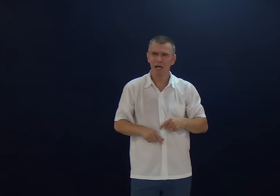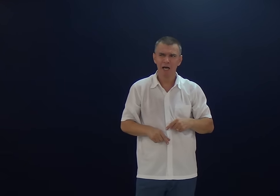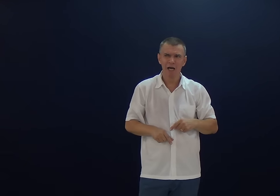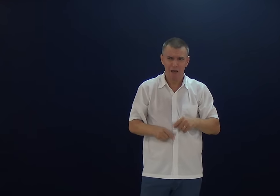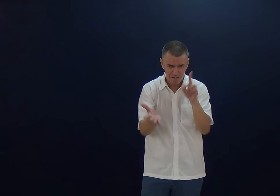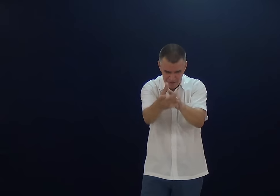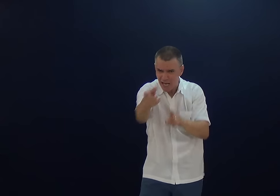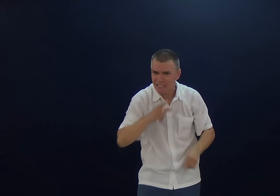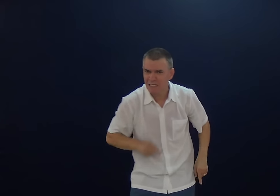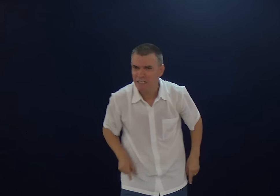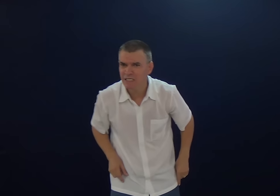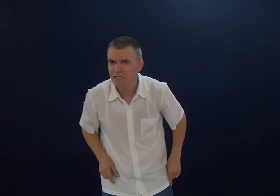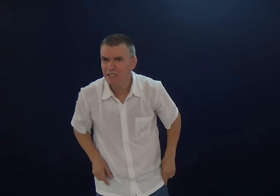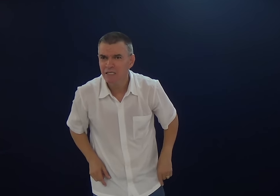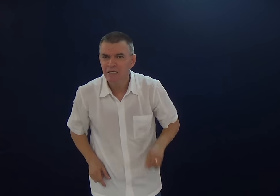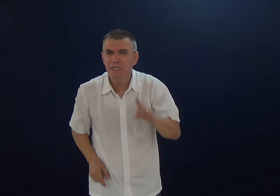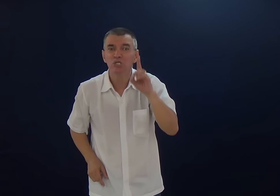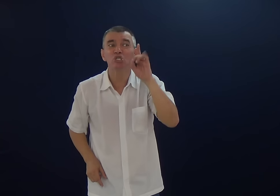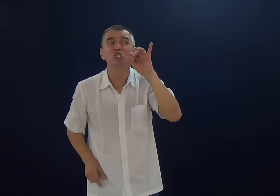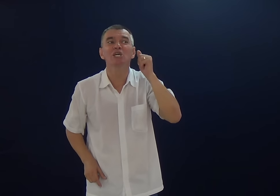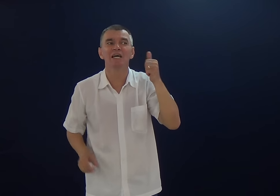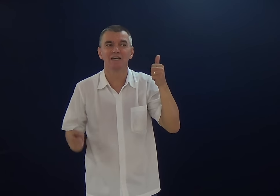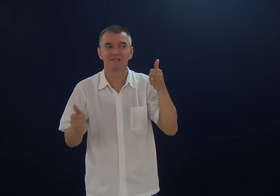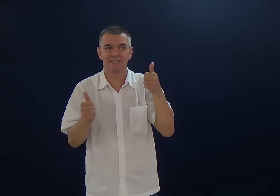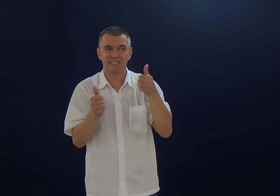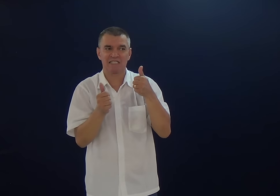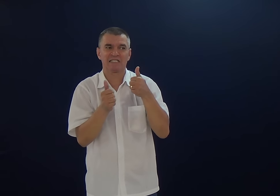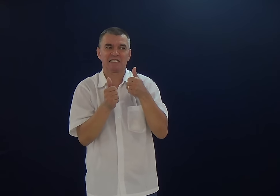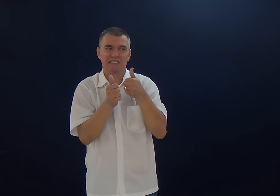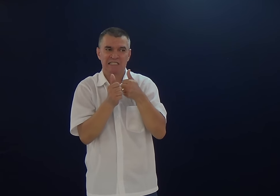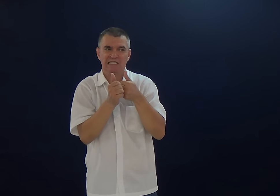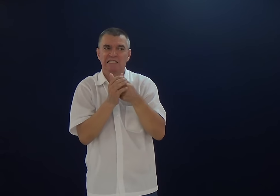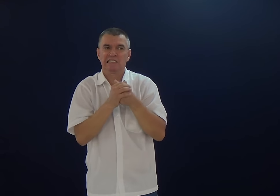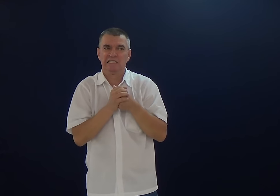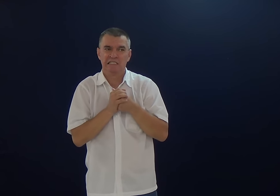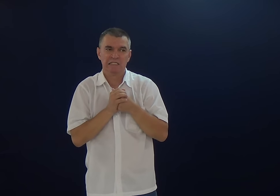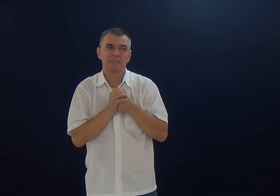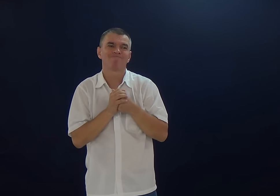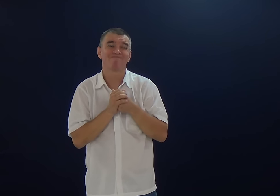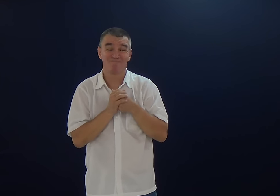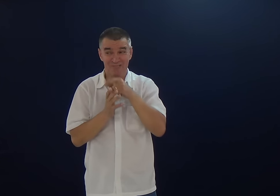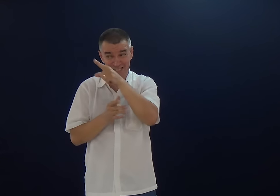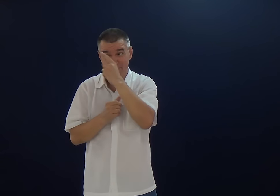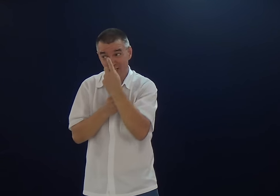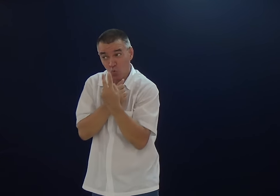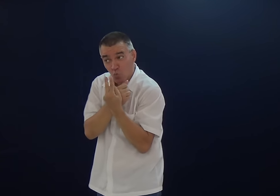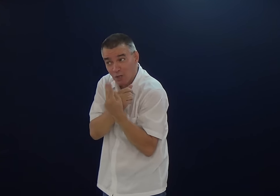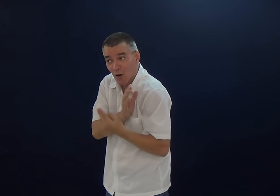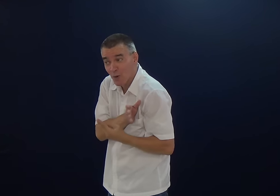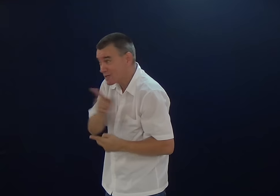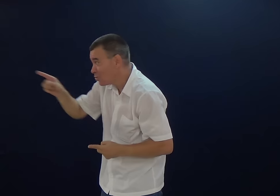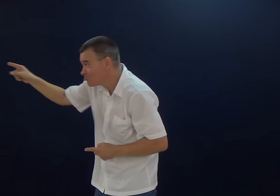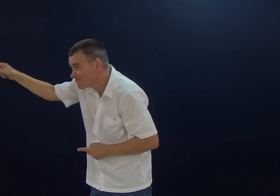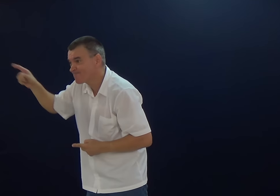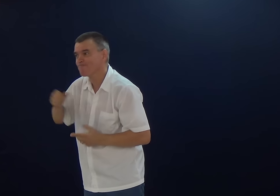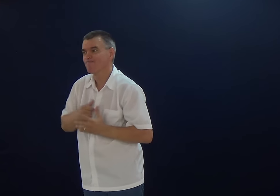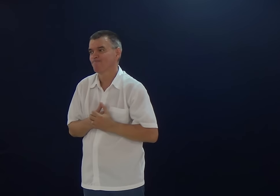Adir depois na verdade você sabe o dia então cuidado porque